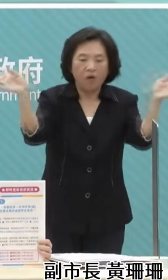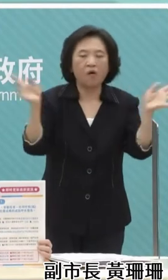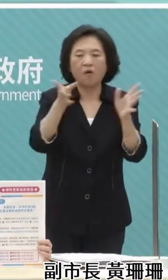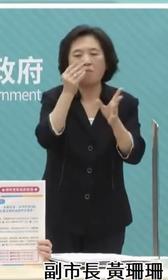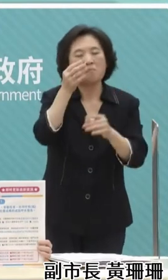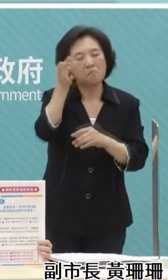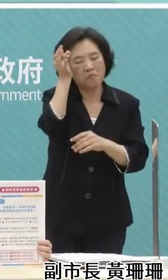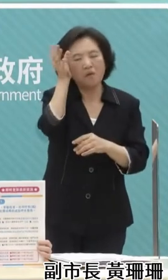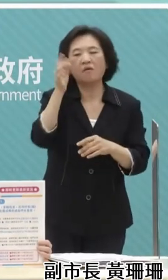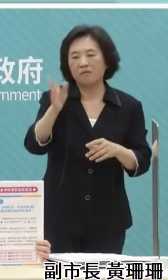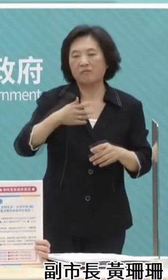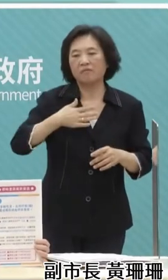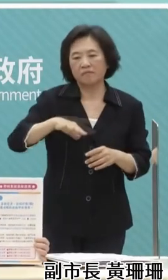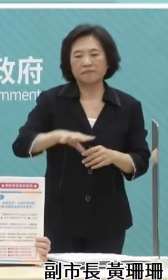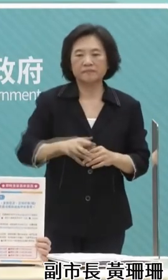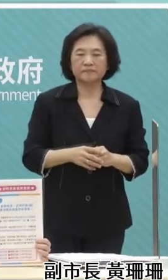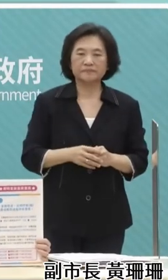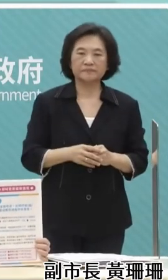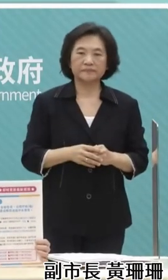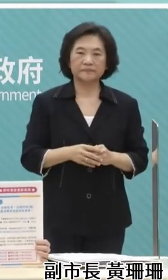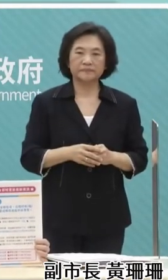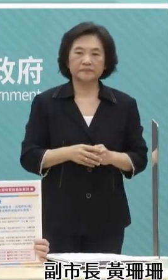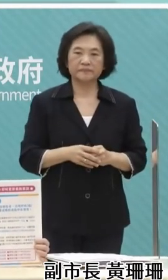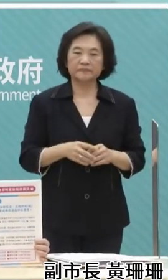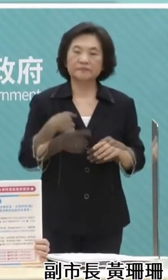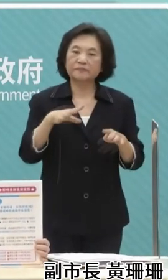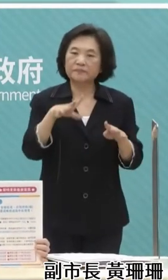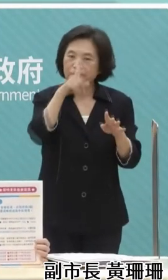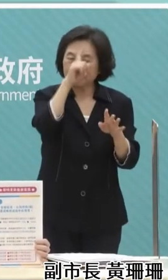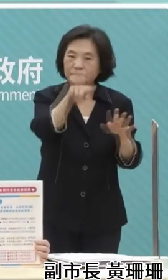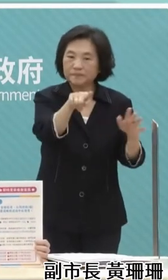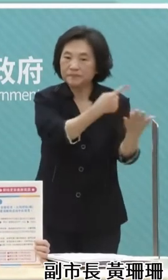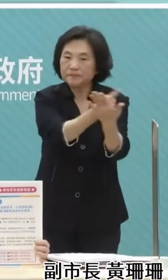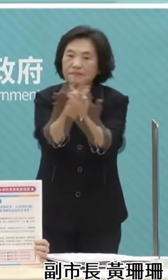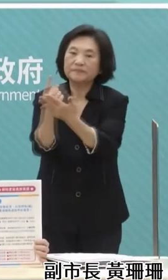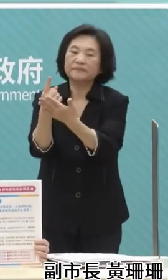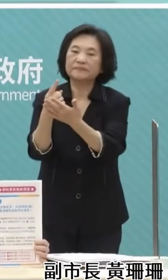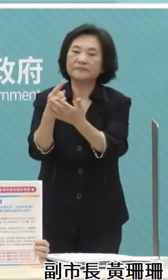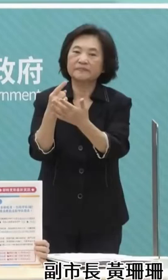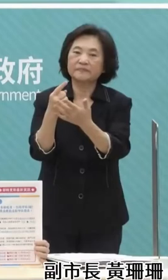式取得相关的医疗服务。所以希望大家除了